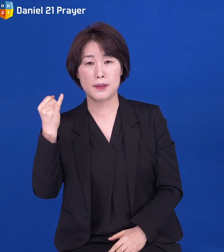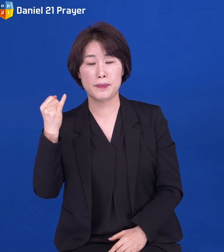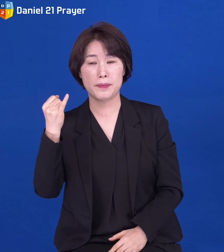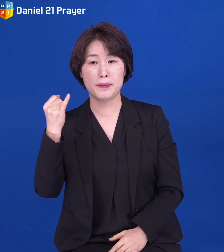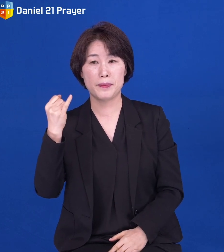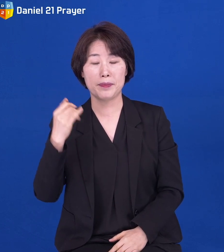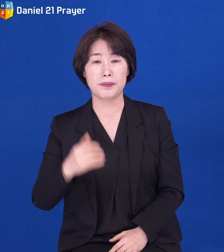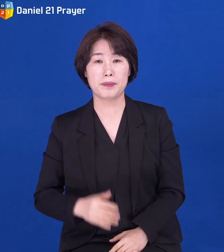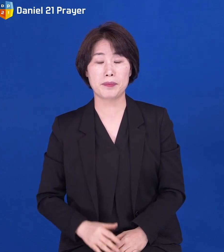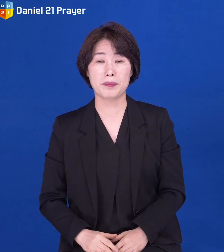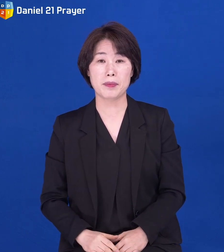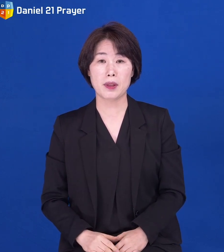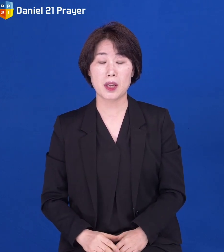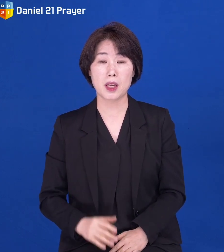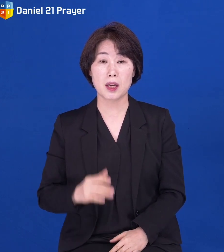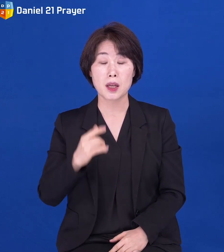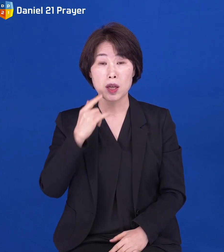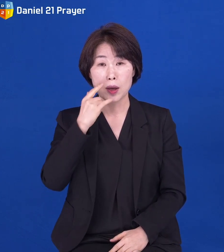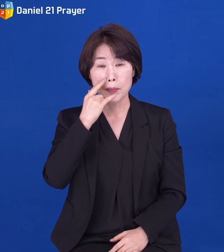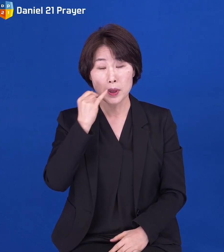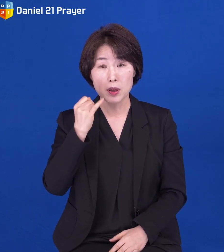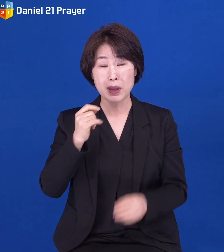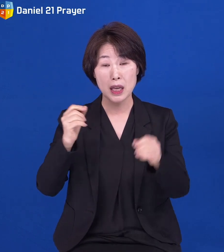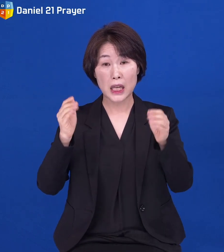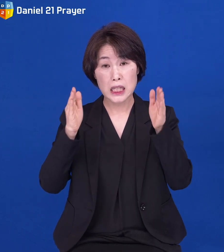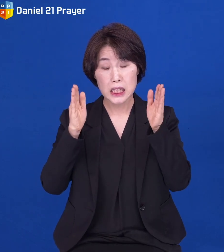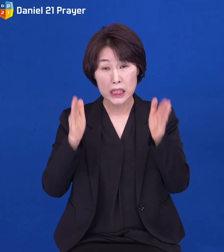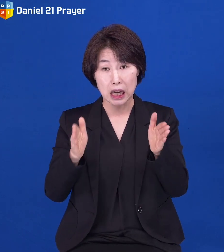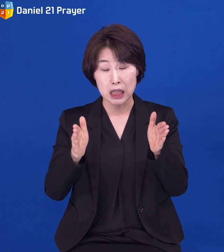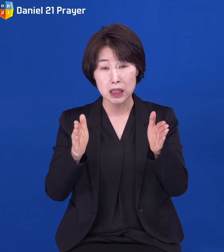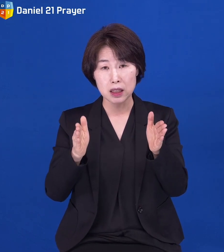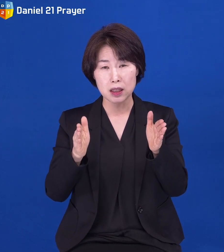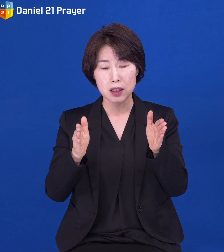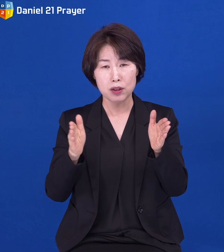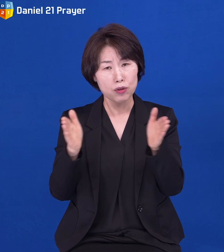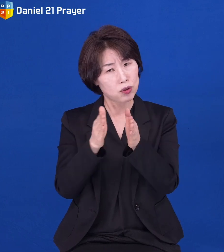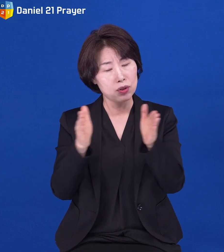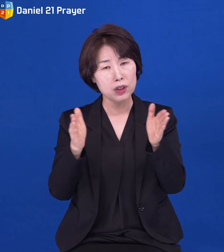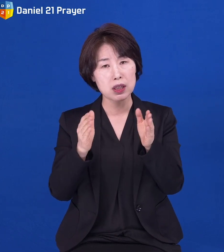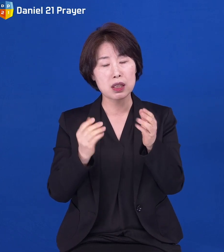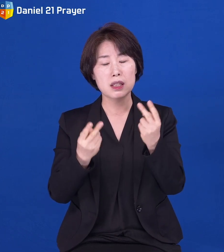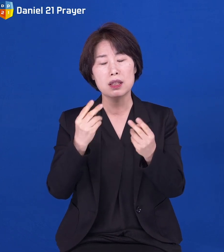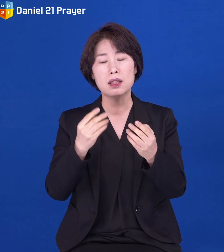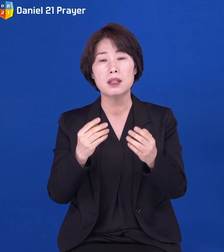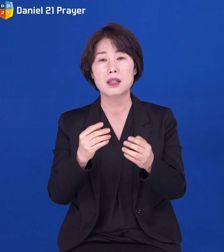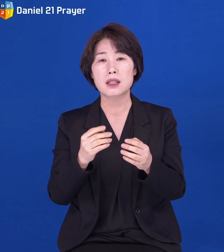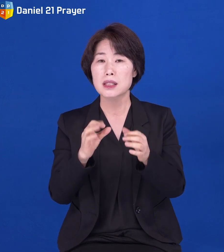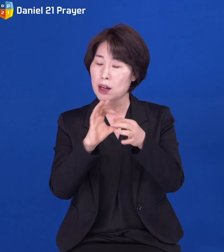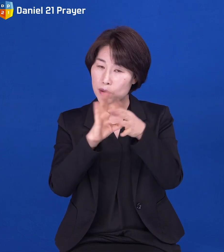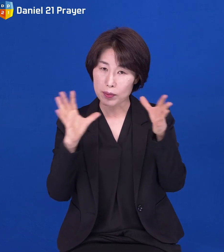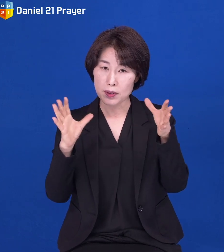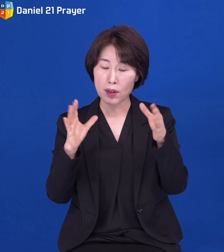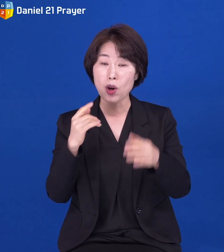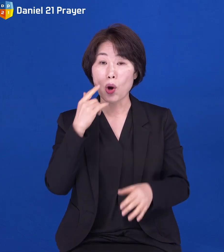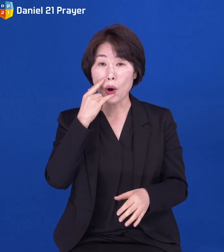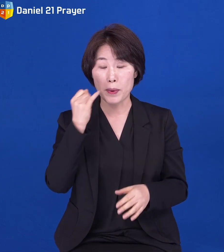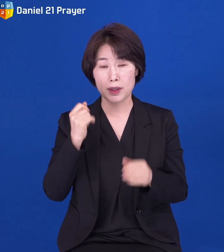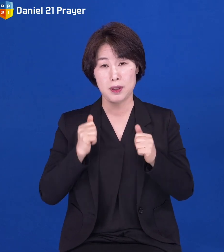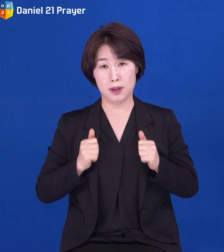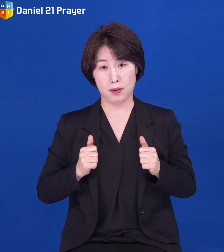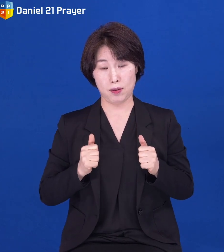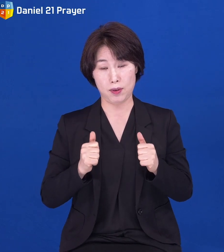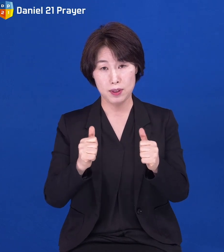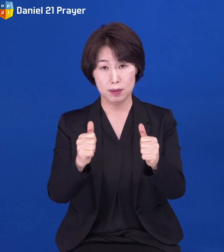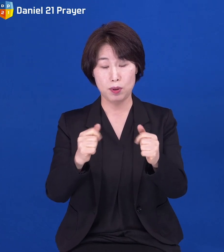믿음이 생긴 지 얼마 안 됐는데 너무 열정적으로 신앙생활을 하셨었던 것 같아요. 그리고 저희가 너무 열심히 항상